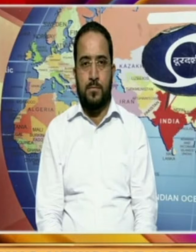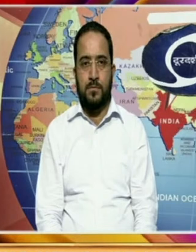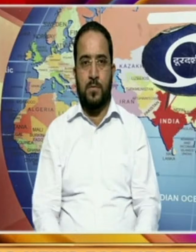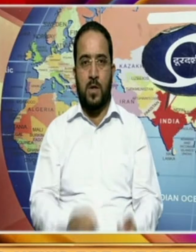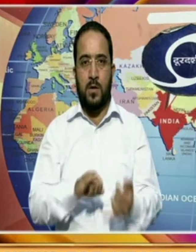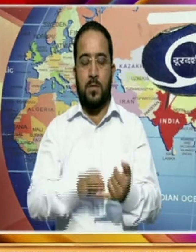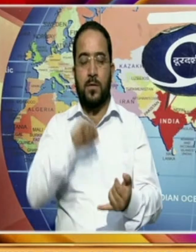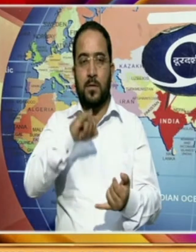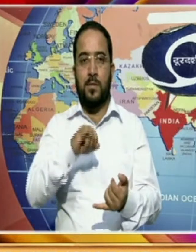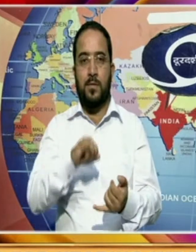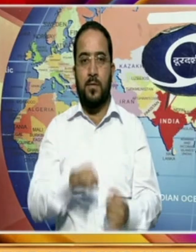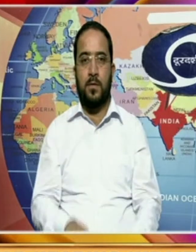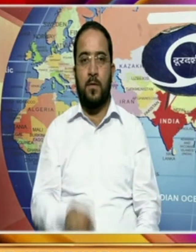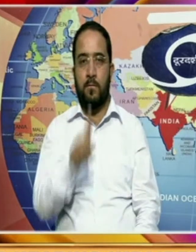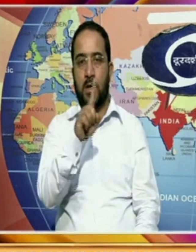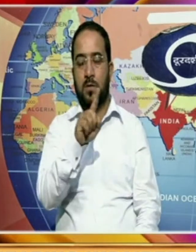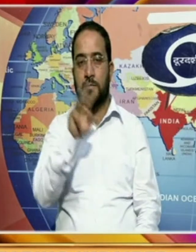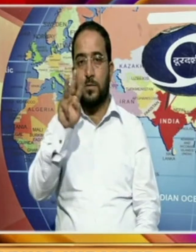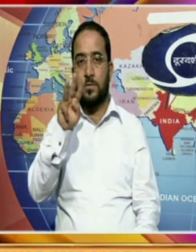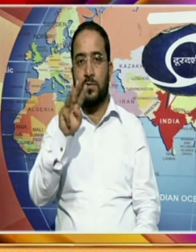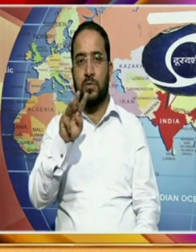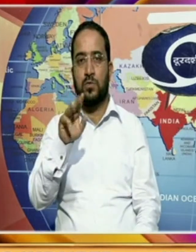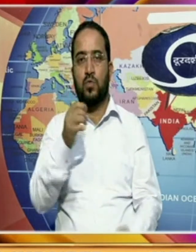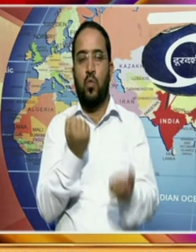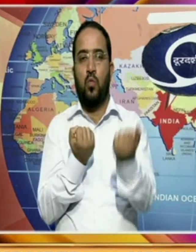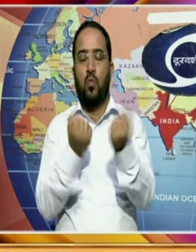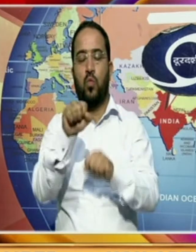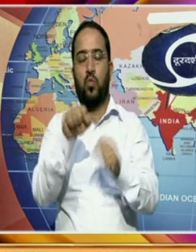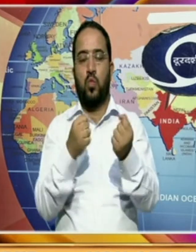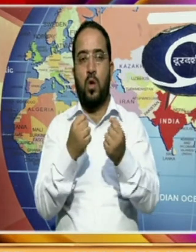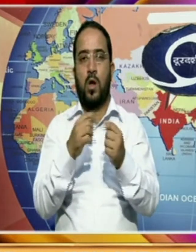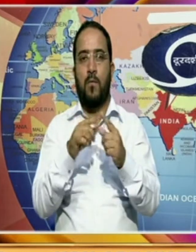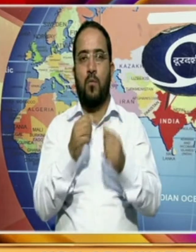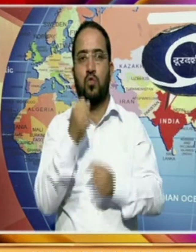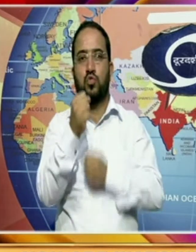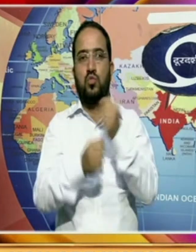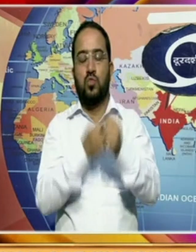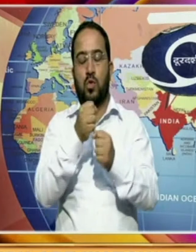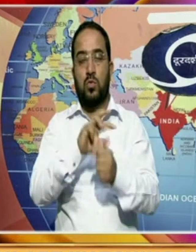श्रीनगर में कल से 13वीं जिला सतह की टाइकांडो चैंपियनशिप